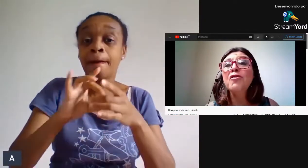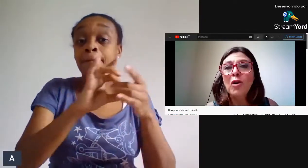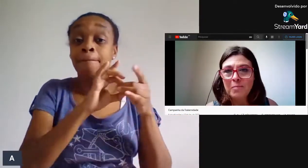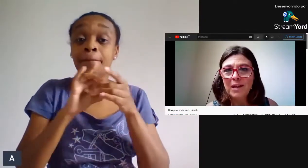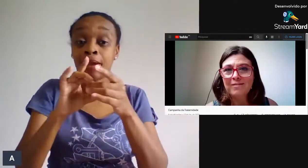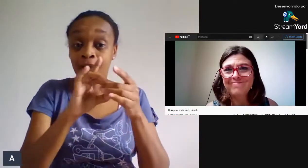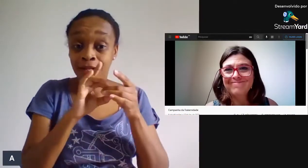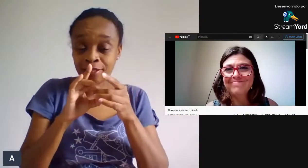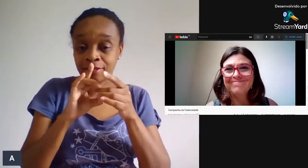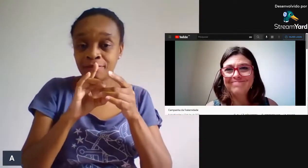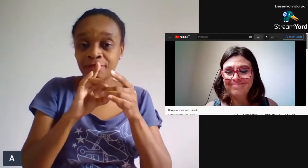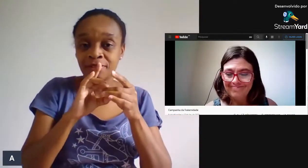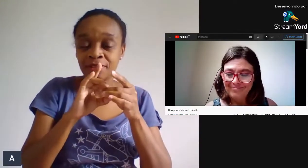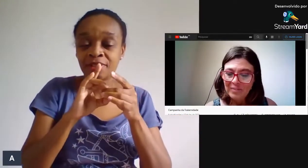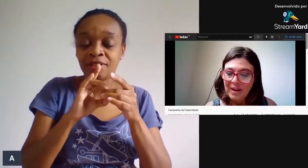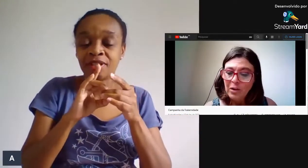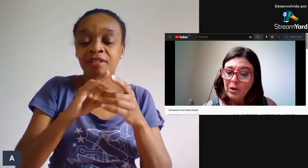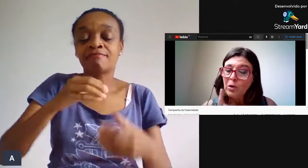e fome.